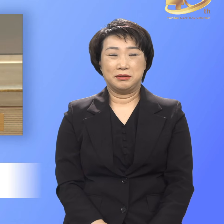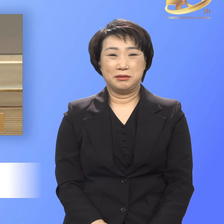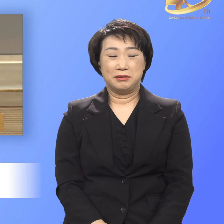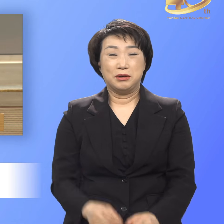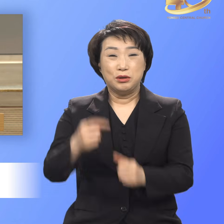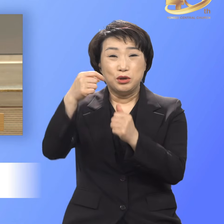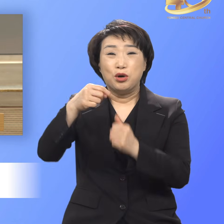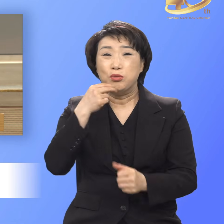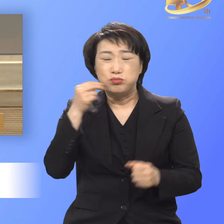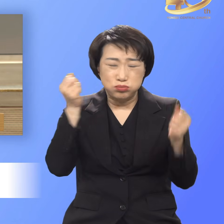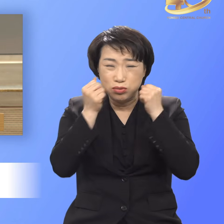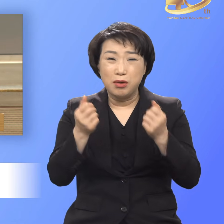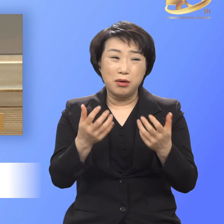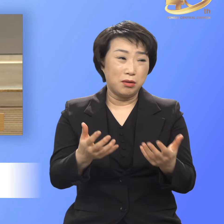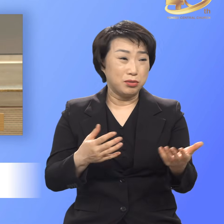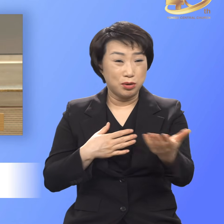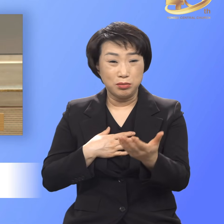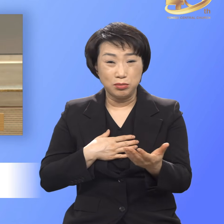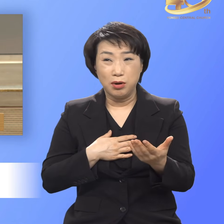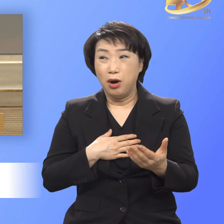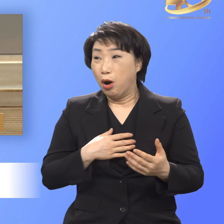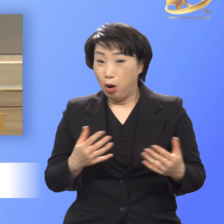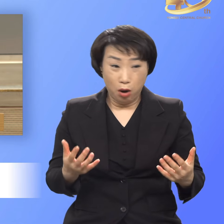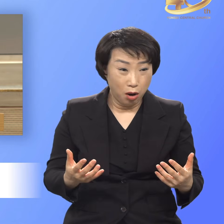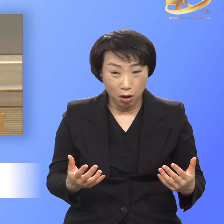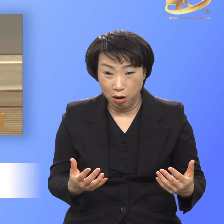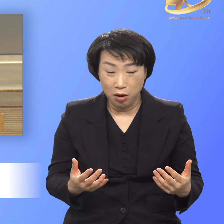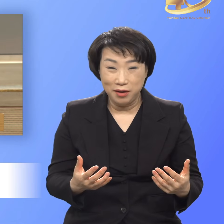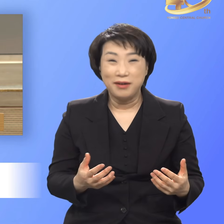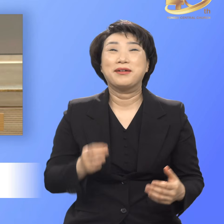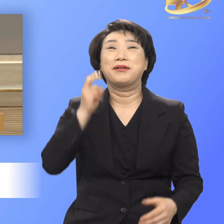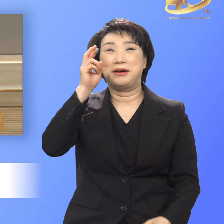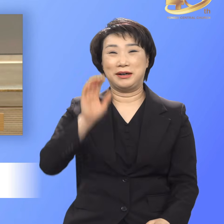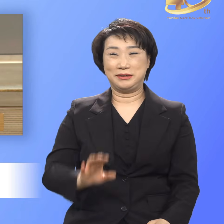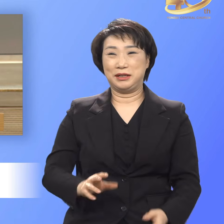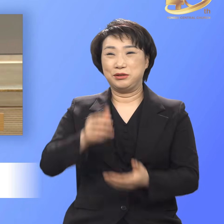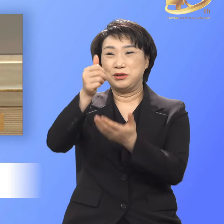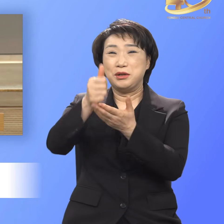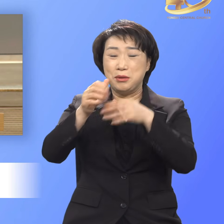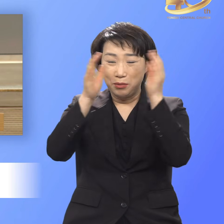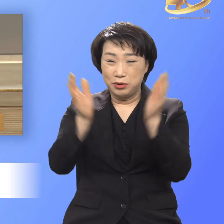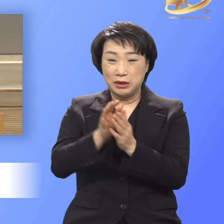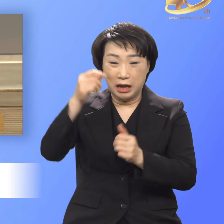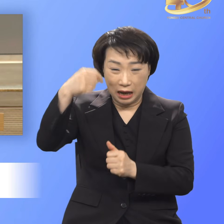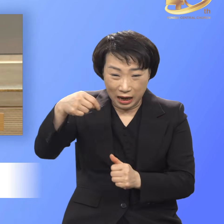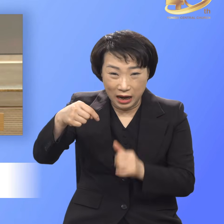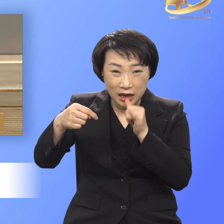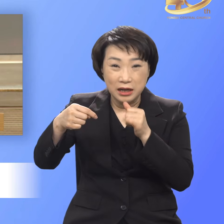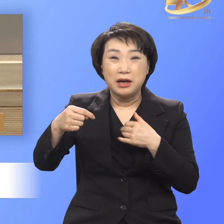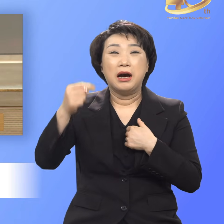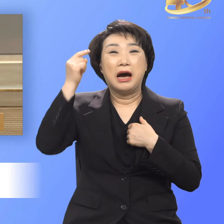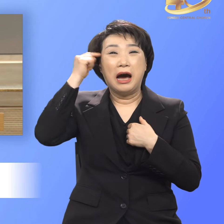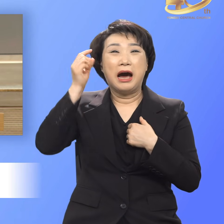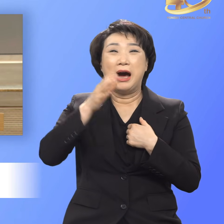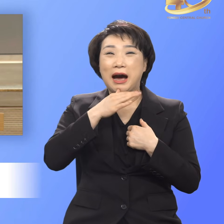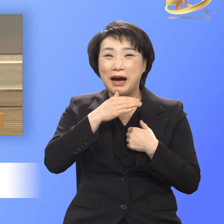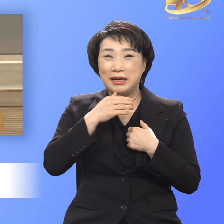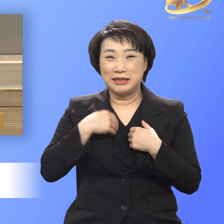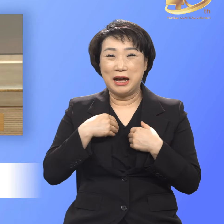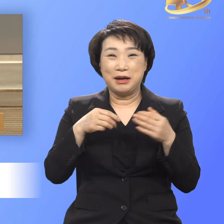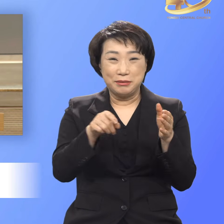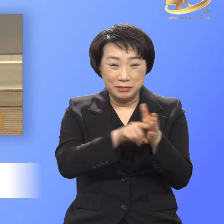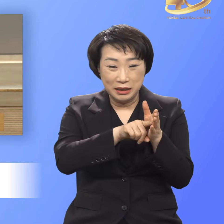안 일러주고 당하면 왜 이러나 할 수 있지만 주님이 다 일러준 것은 너희는